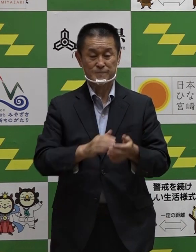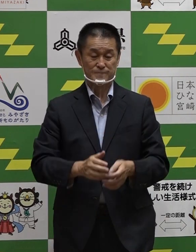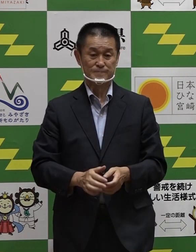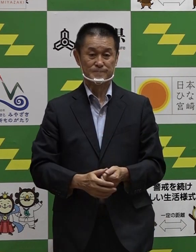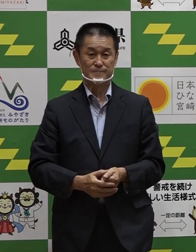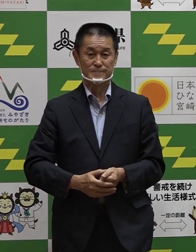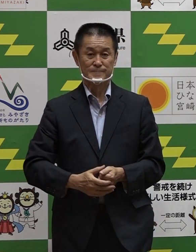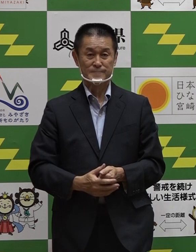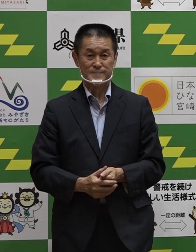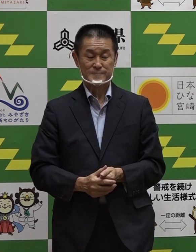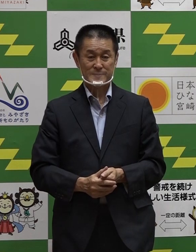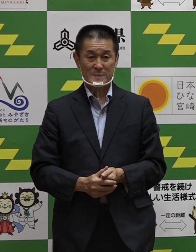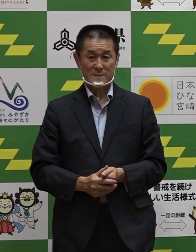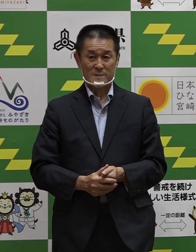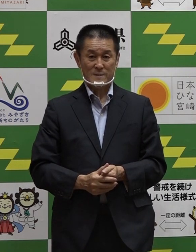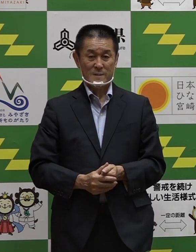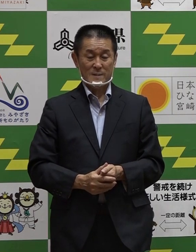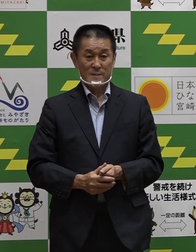ます。